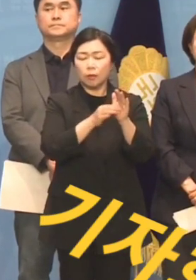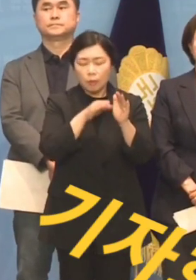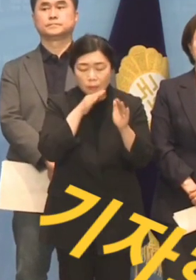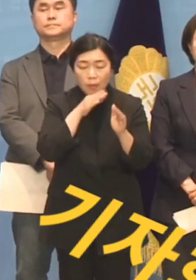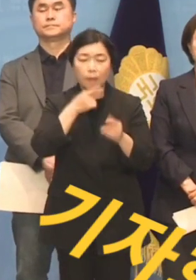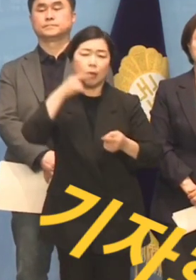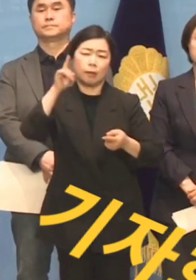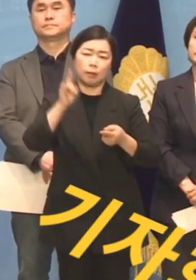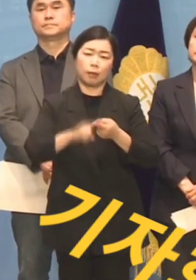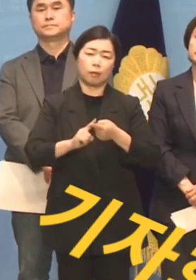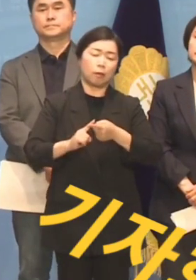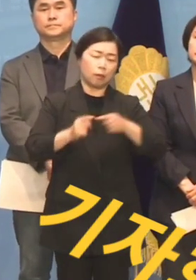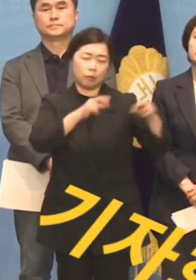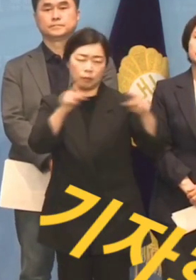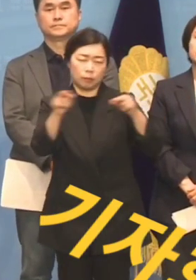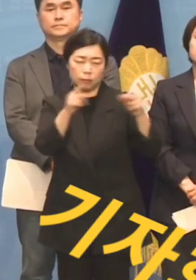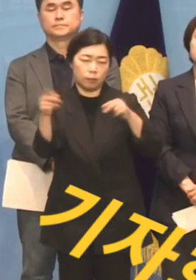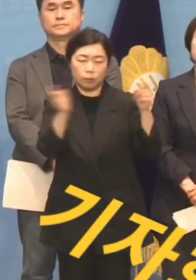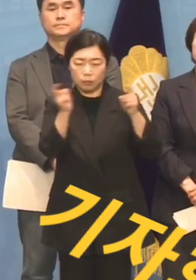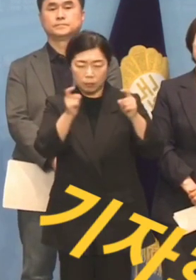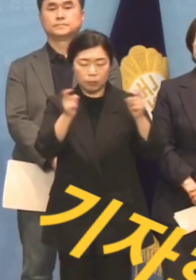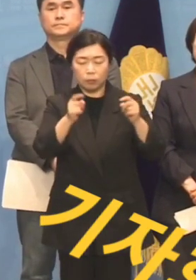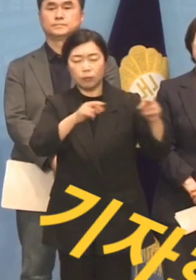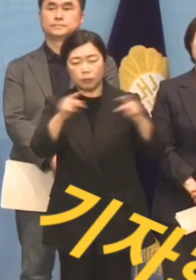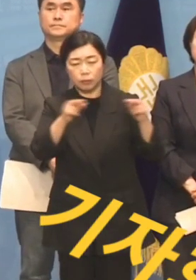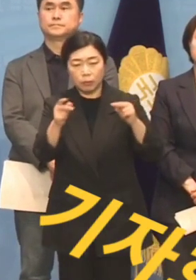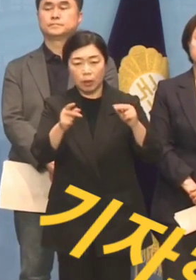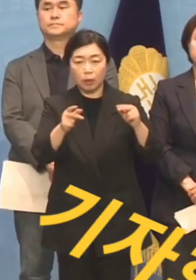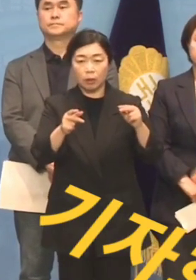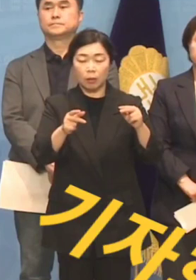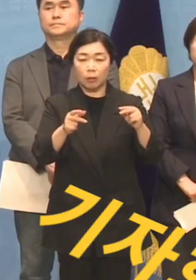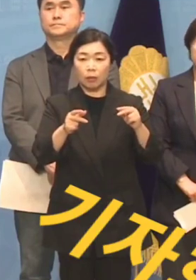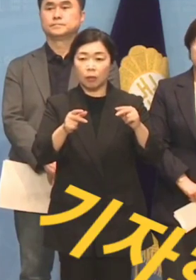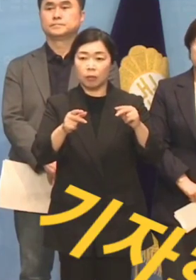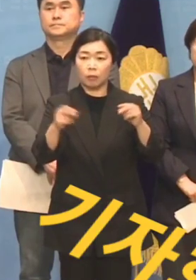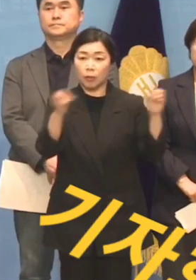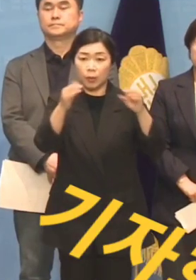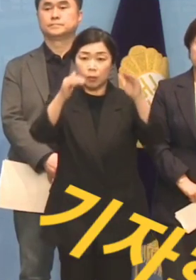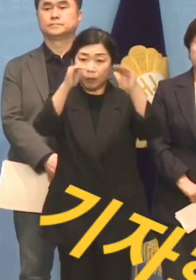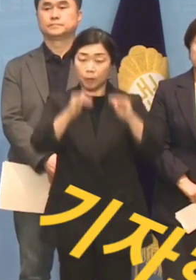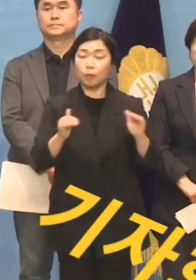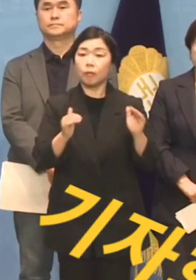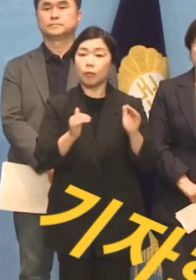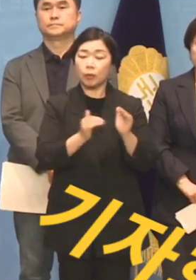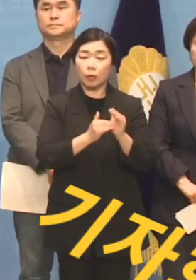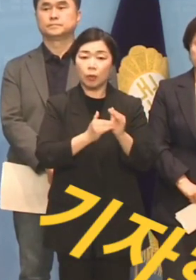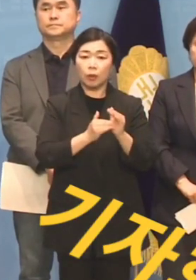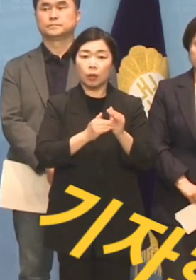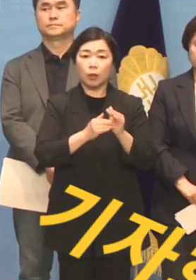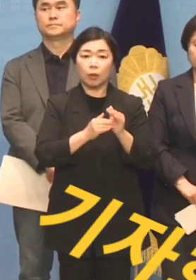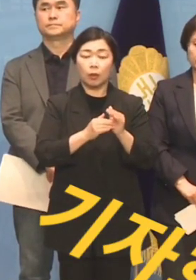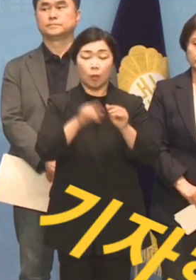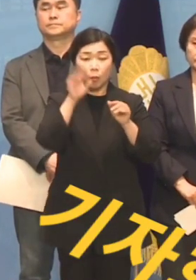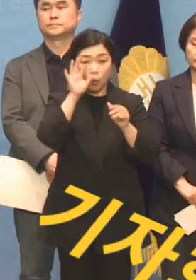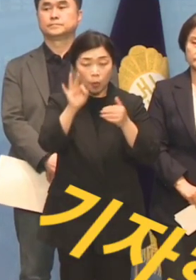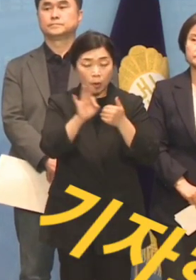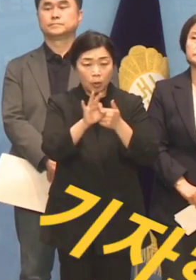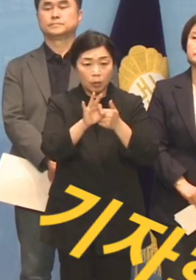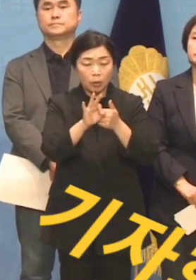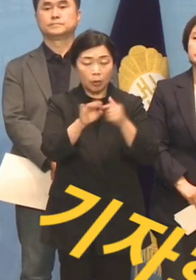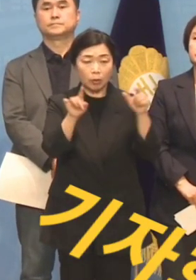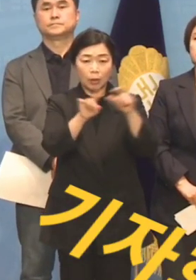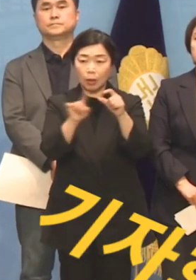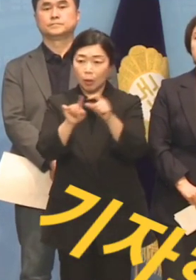난상토론이란 말 그대로였습니다. 100명의 국회의원 발언을 분석해보니 굉장한 그 공통분모